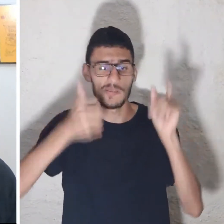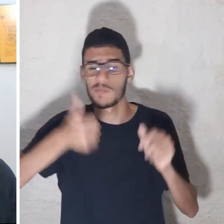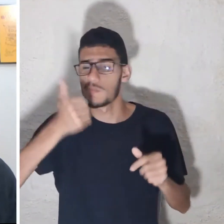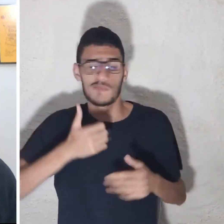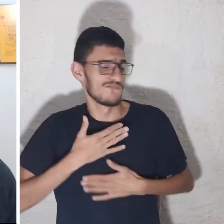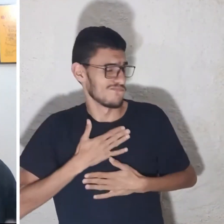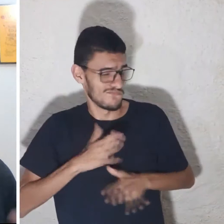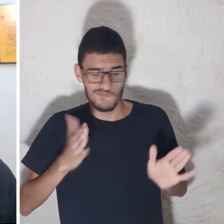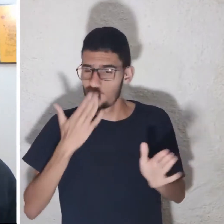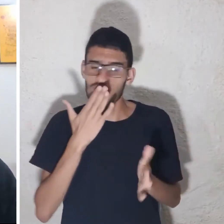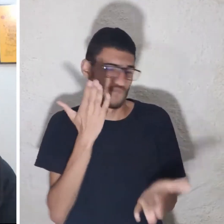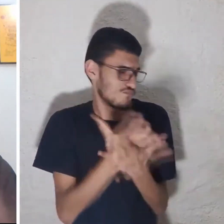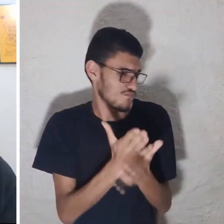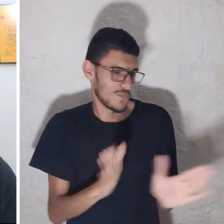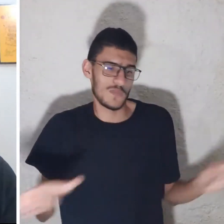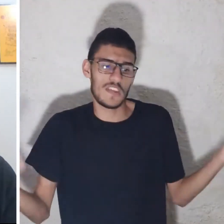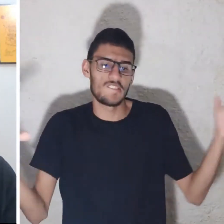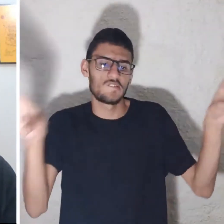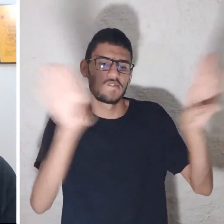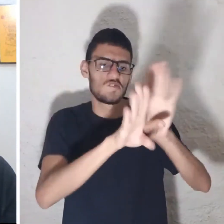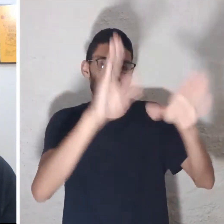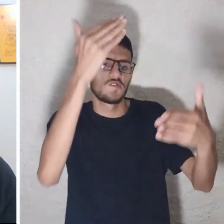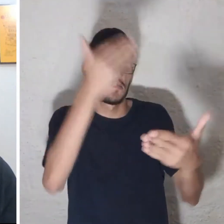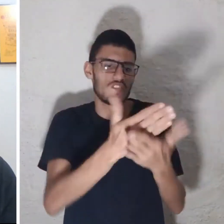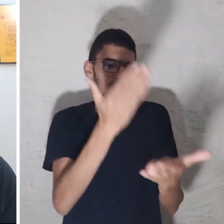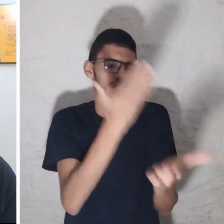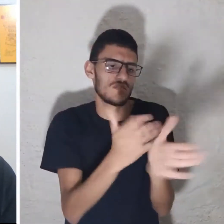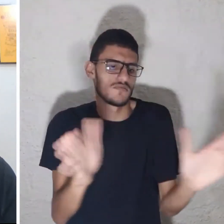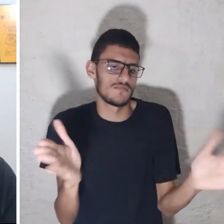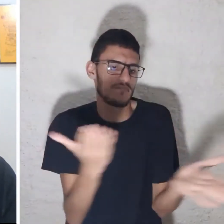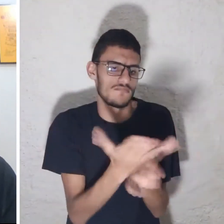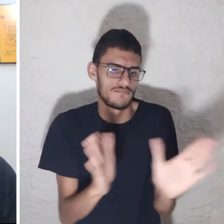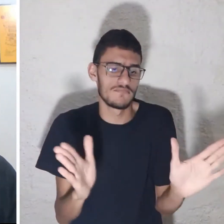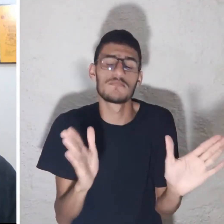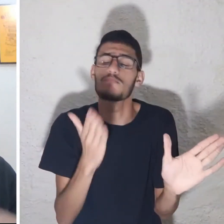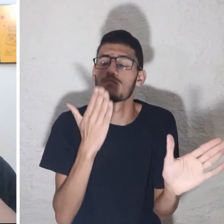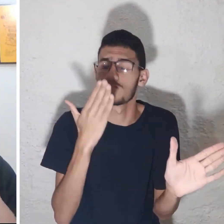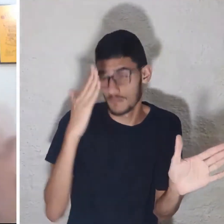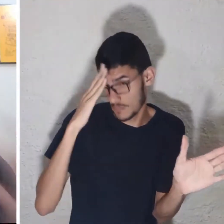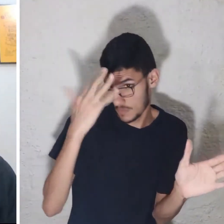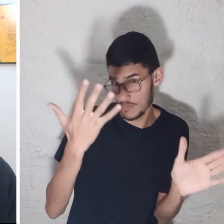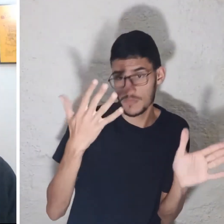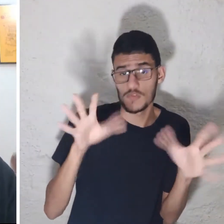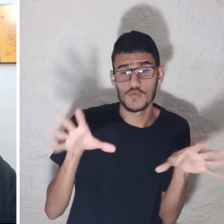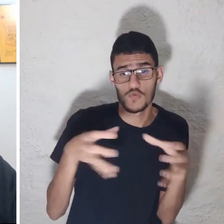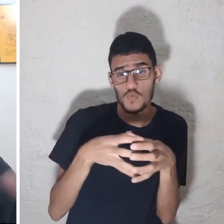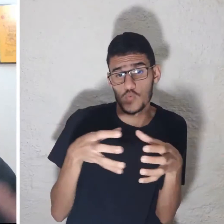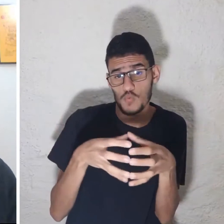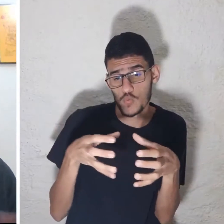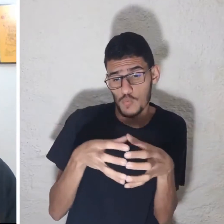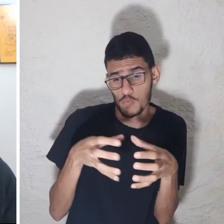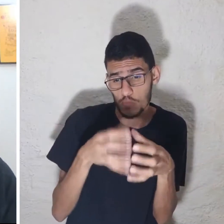I, descontente, então mandou acabar, fechar essa Assembleia, né? E resolveu, então, juntou um grupo de